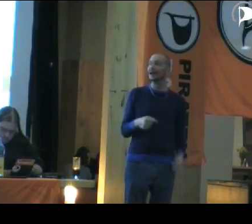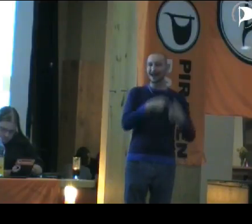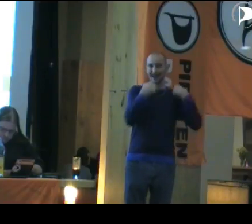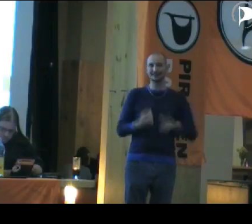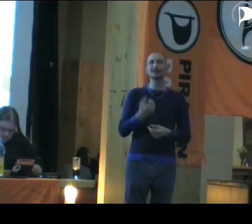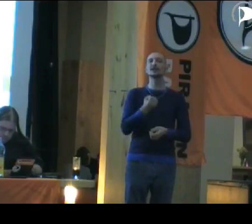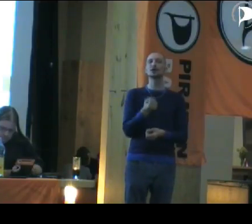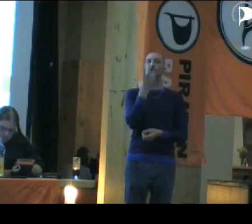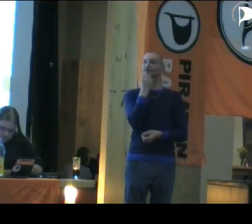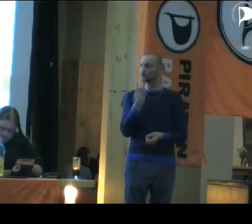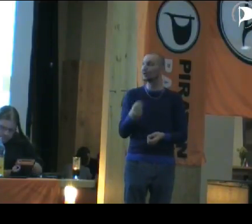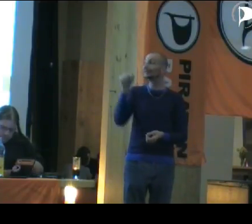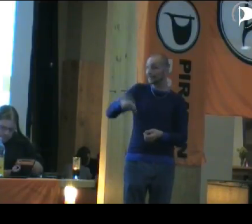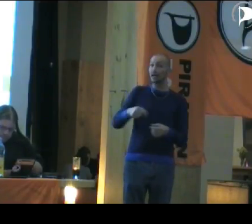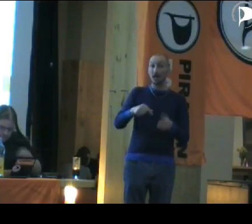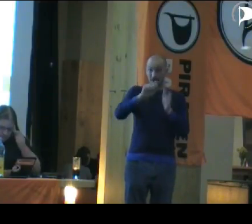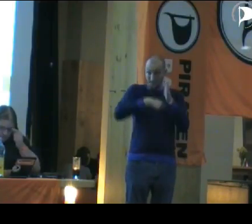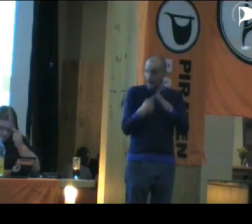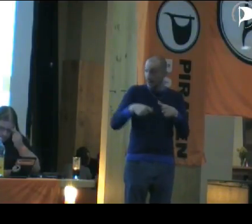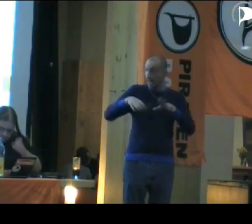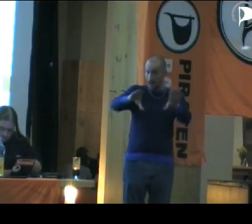habt ihr die wahl